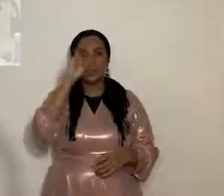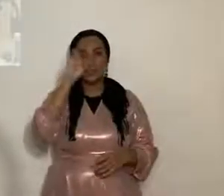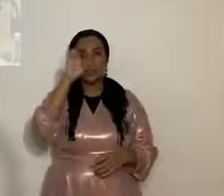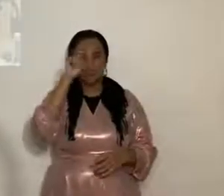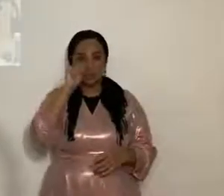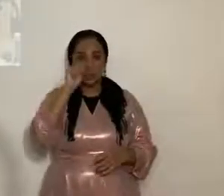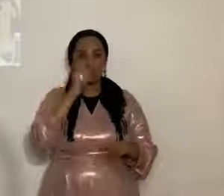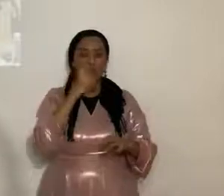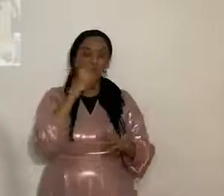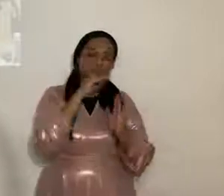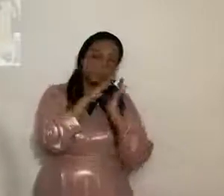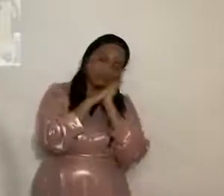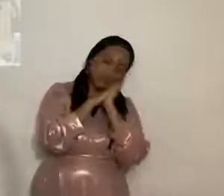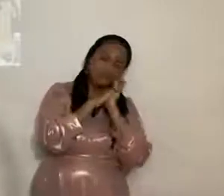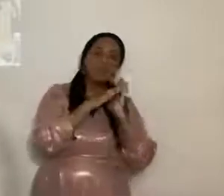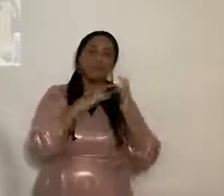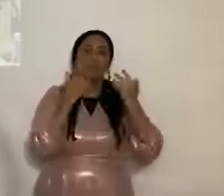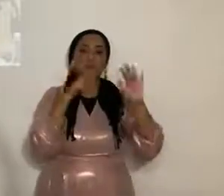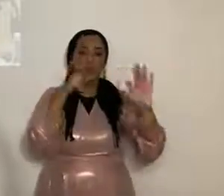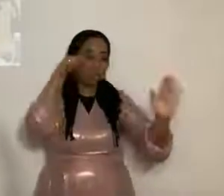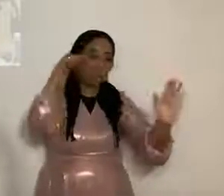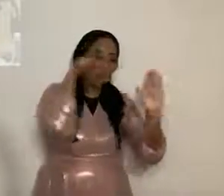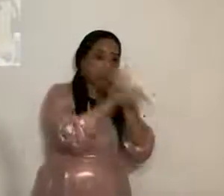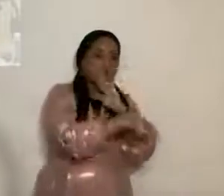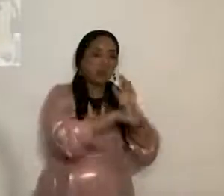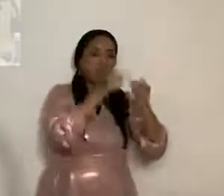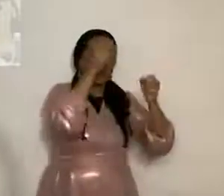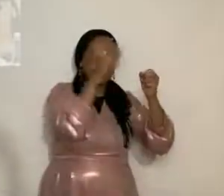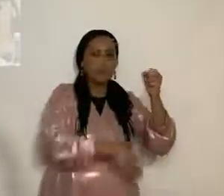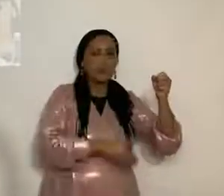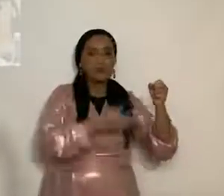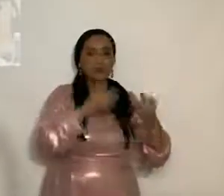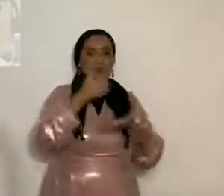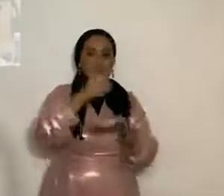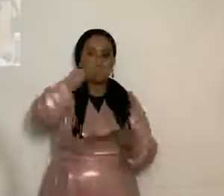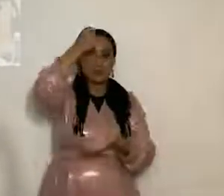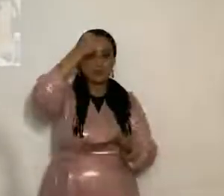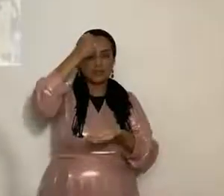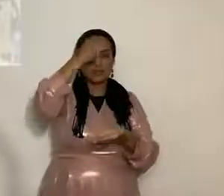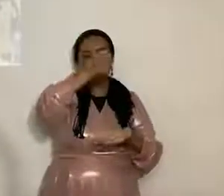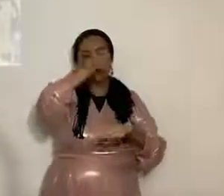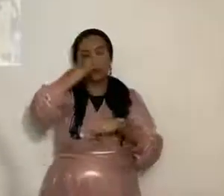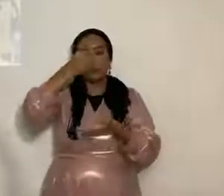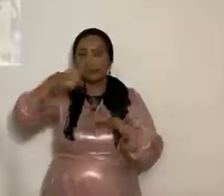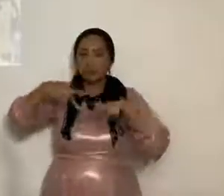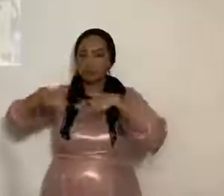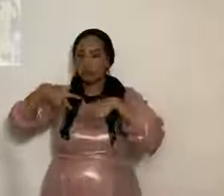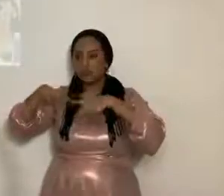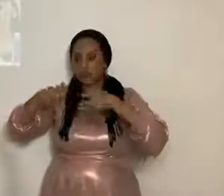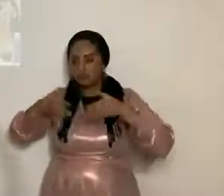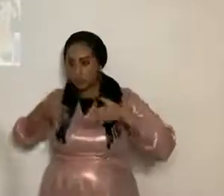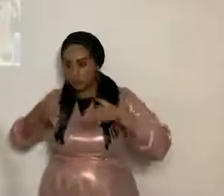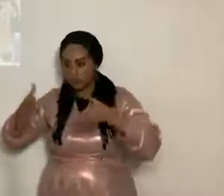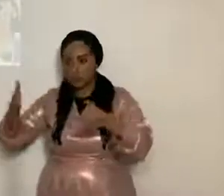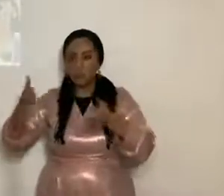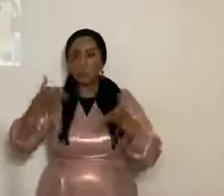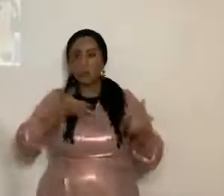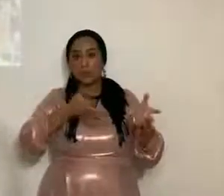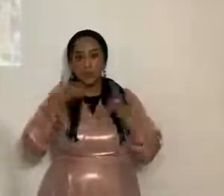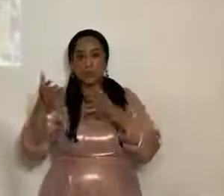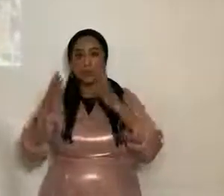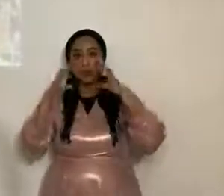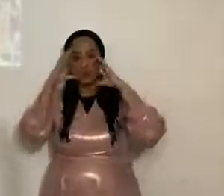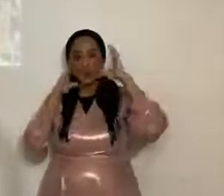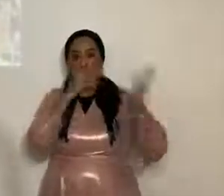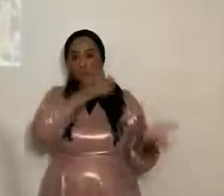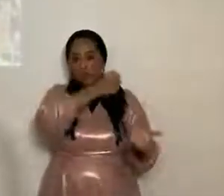su cámara, y lo hirieron y lo mataron y le cortaron la cabeza, y habiéndola tomado, caminaron toda la noche por el camino de Arabá. Y trajeron la cabeza de